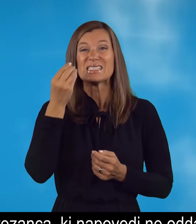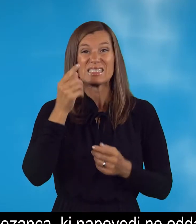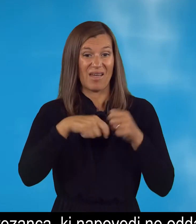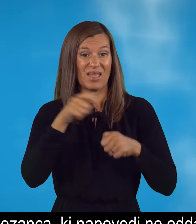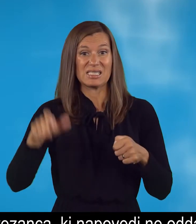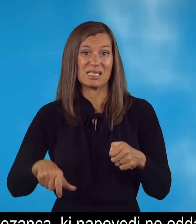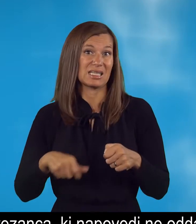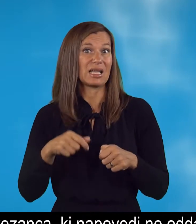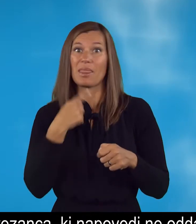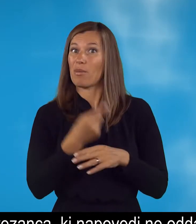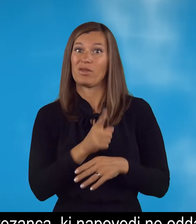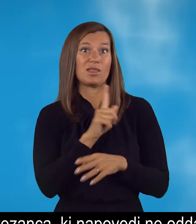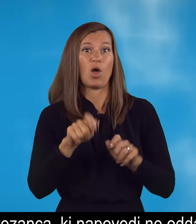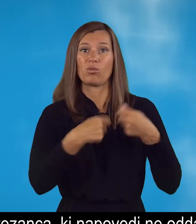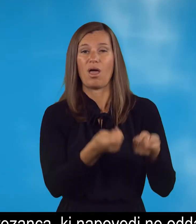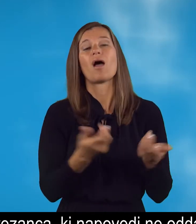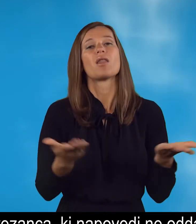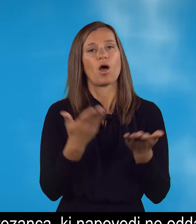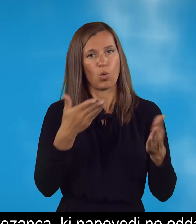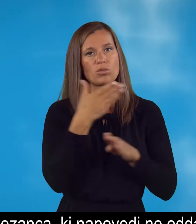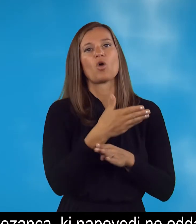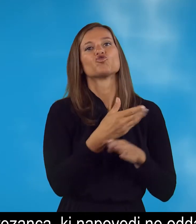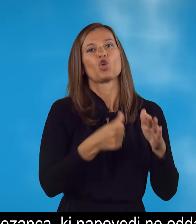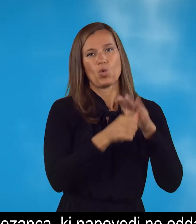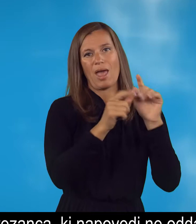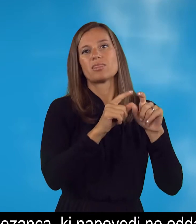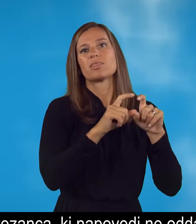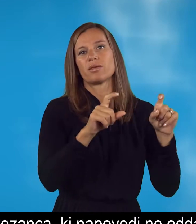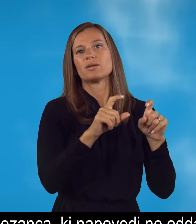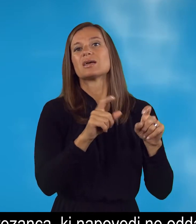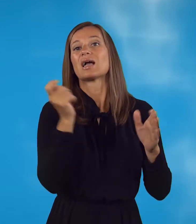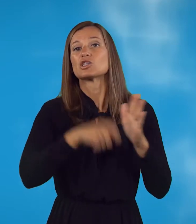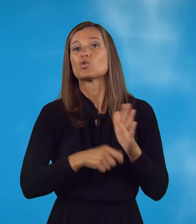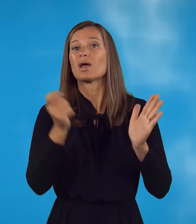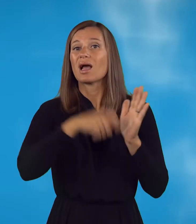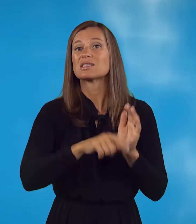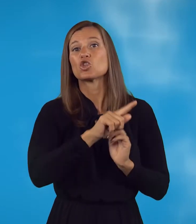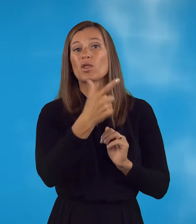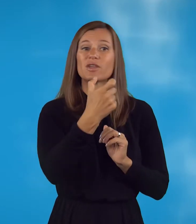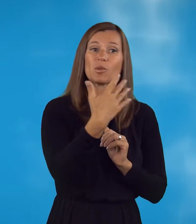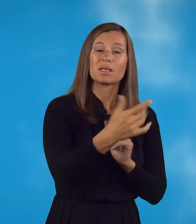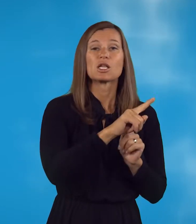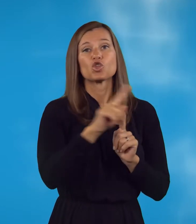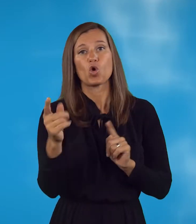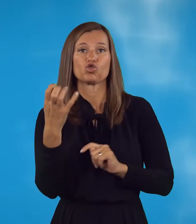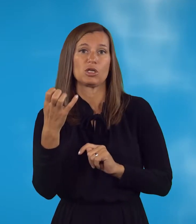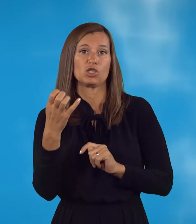zavezanca, ki napovedi ne odda, lahko davčni organ kaznuje z globo v višini od 250 do 400 evrov.